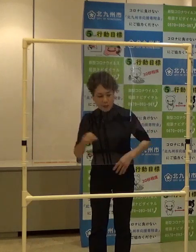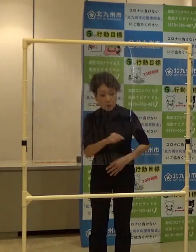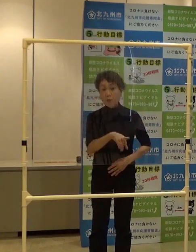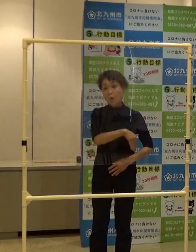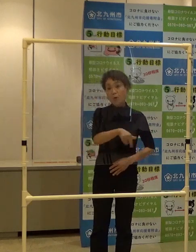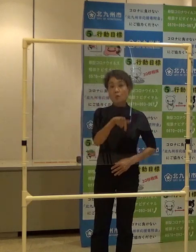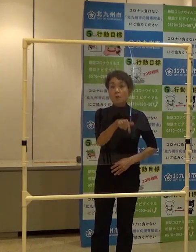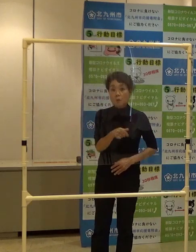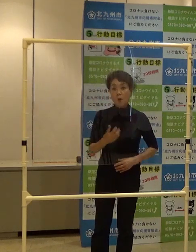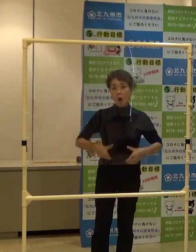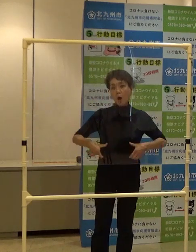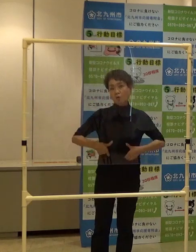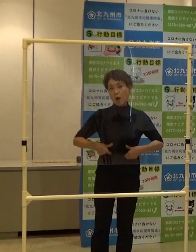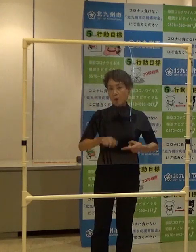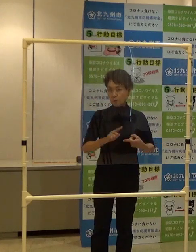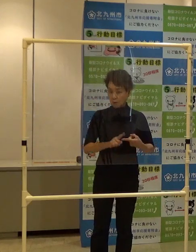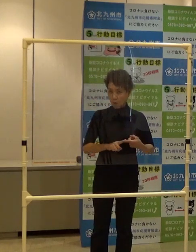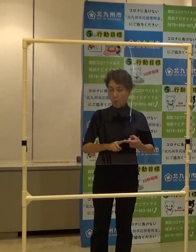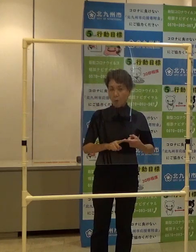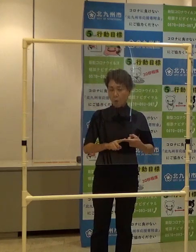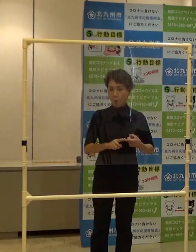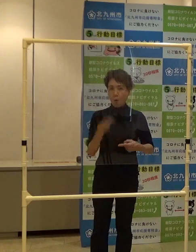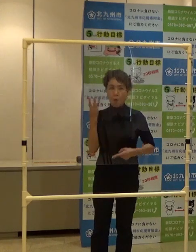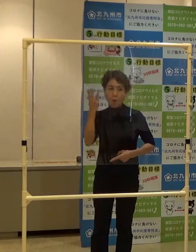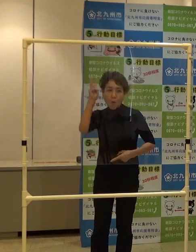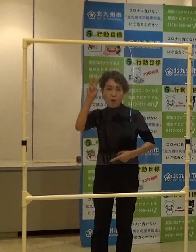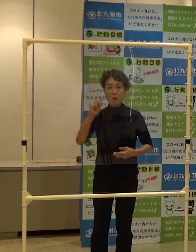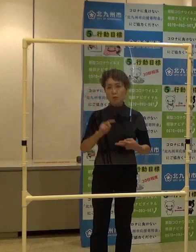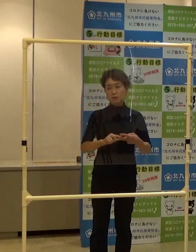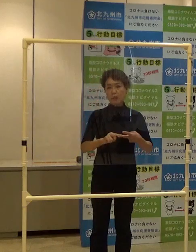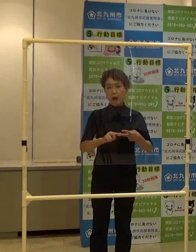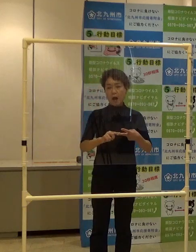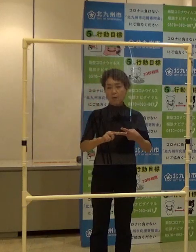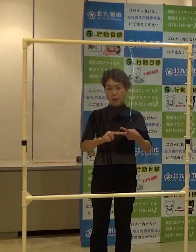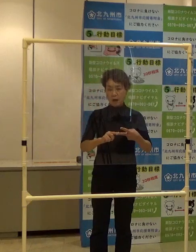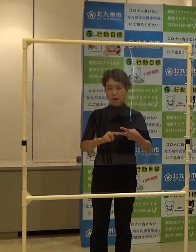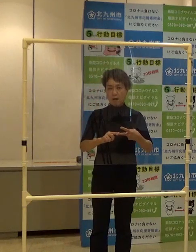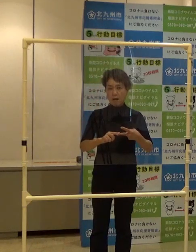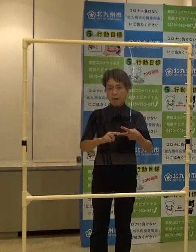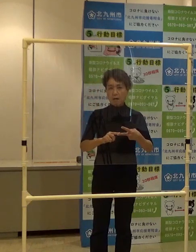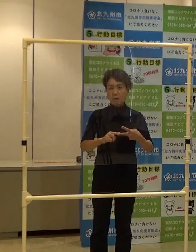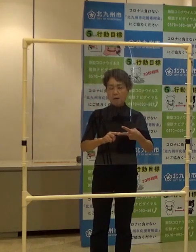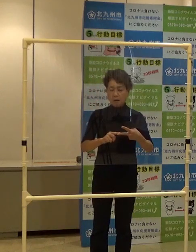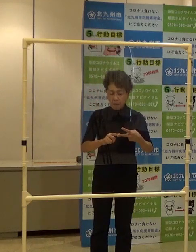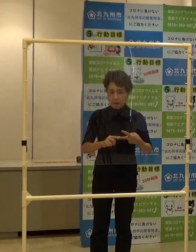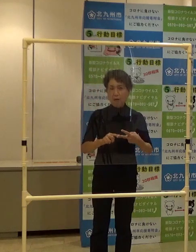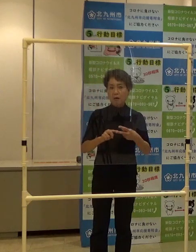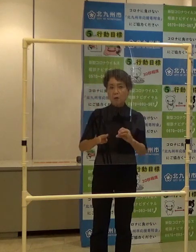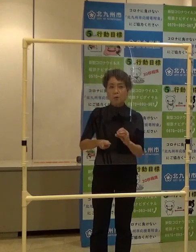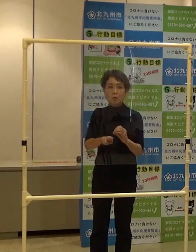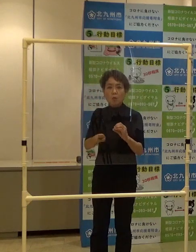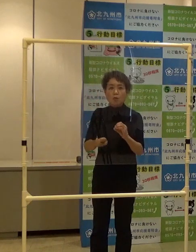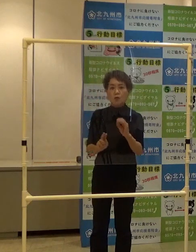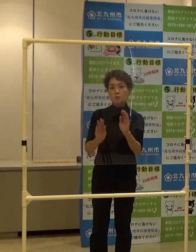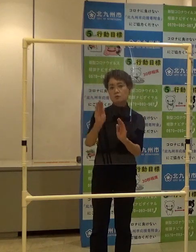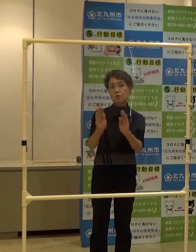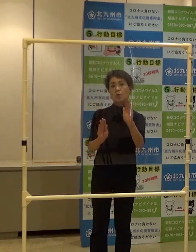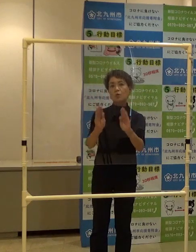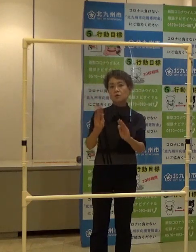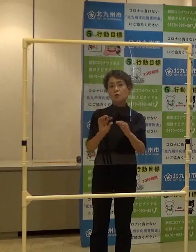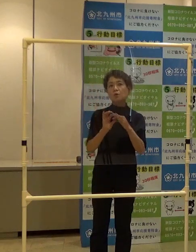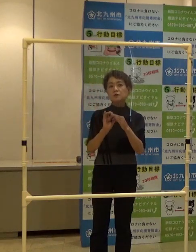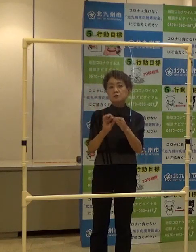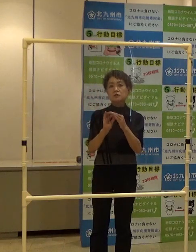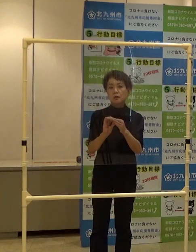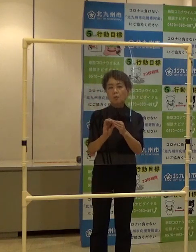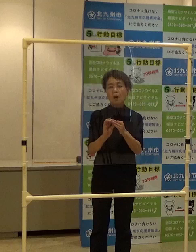熊本県、また鹿児島県、はですね、コロナウイルスの感染状況がですね、